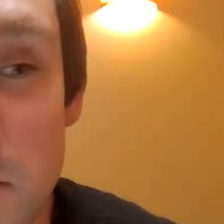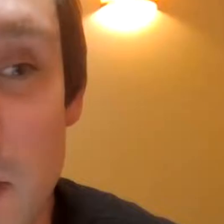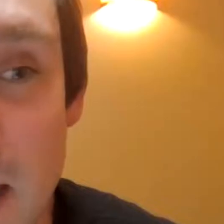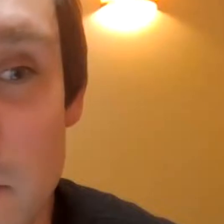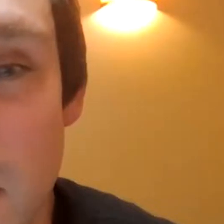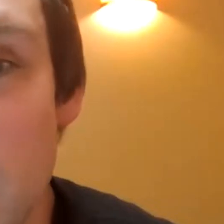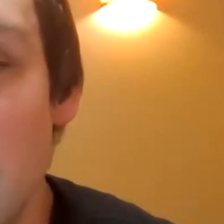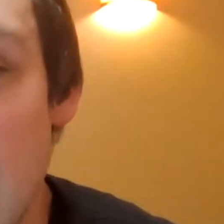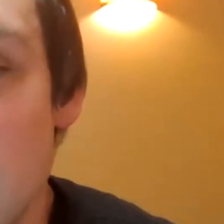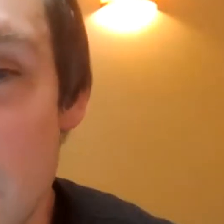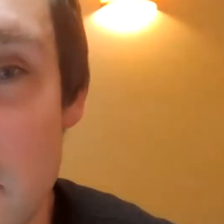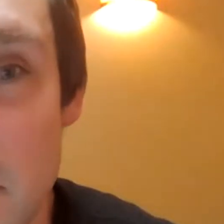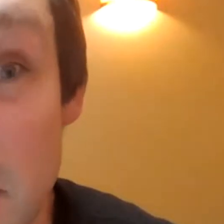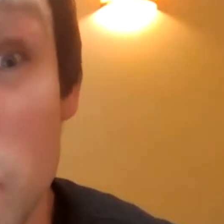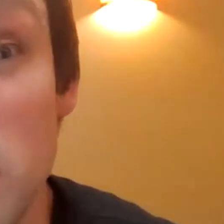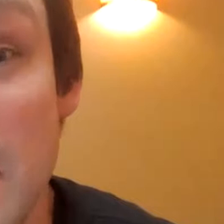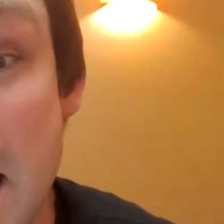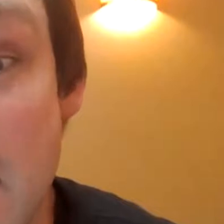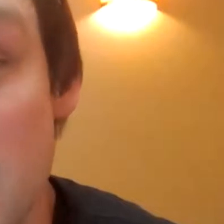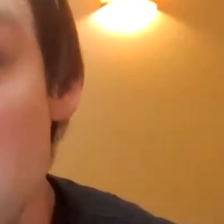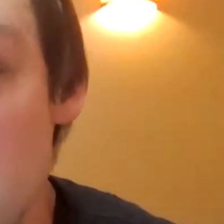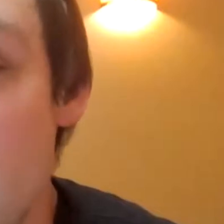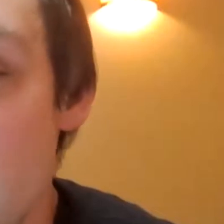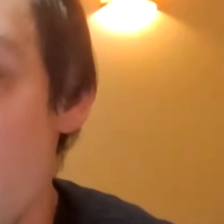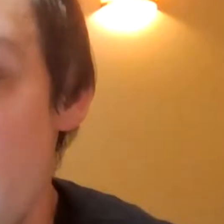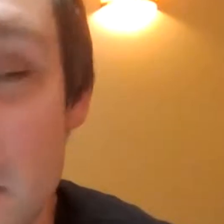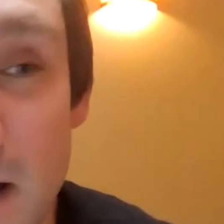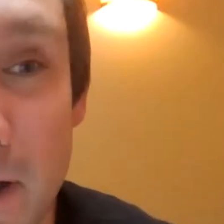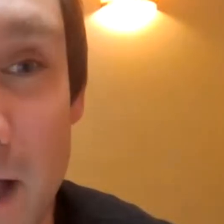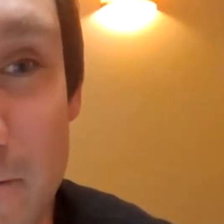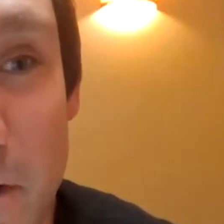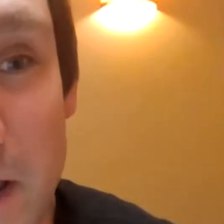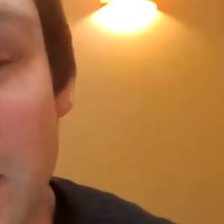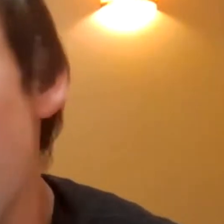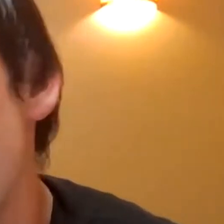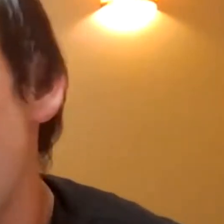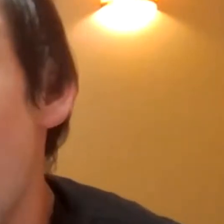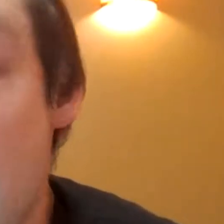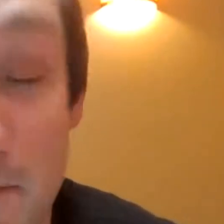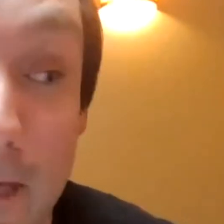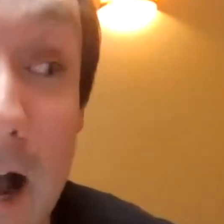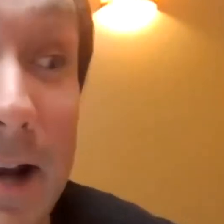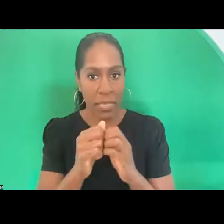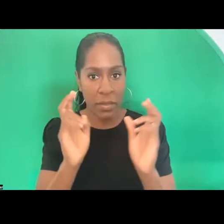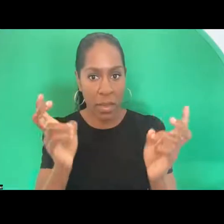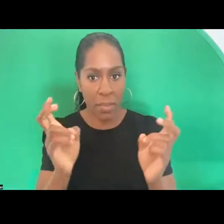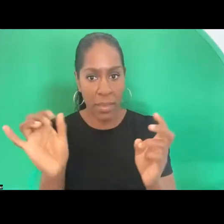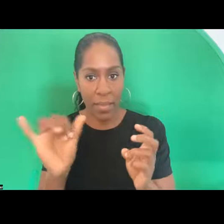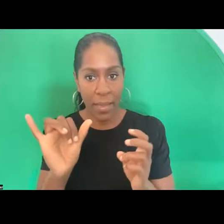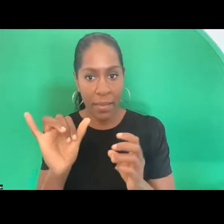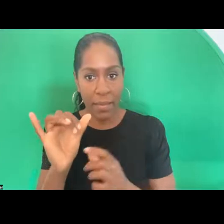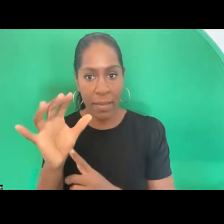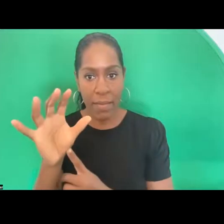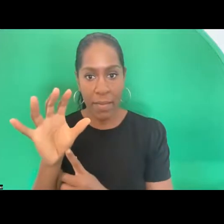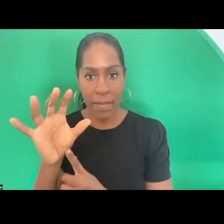cuando se trata de cosas complejas como lo que más nos importa y como el tema de votación